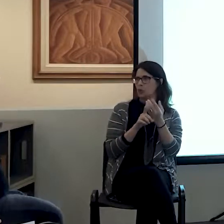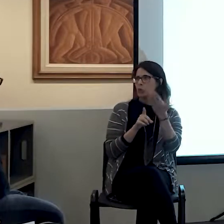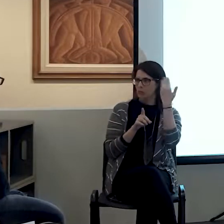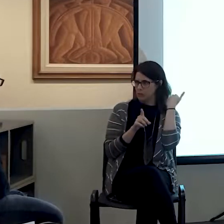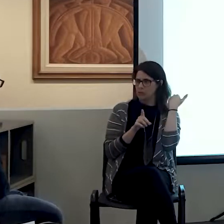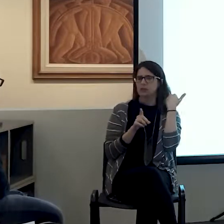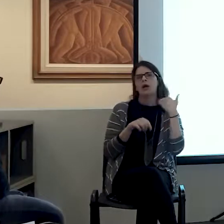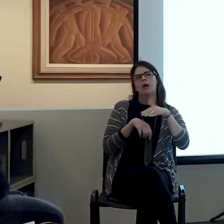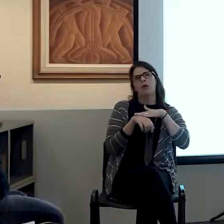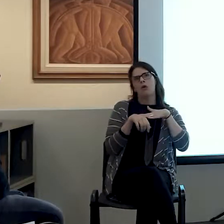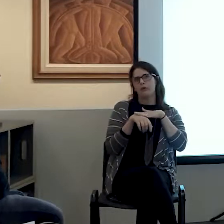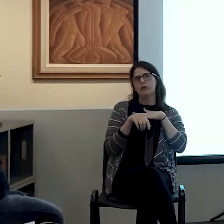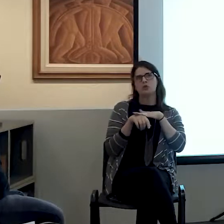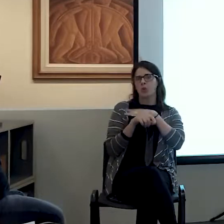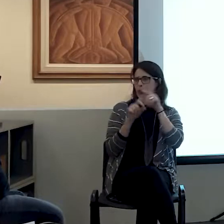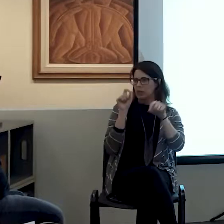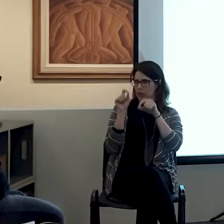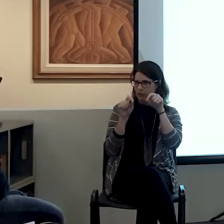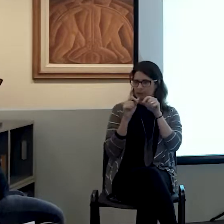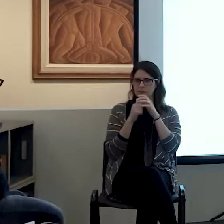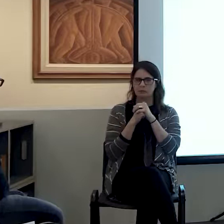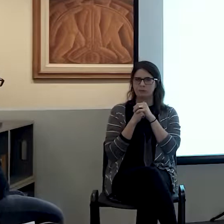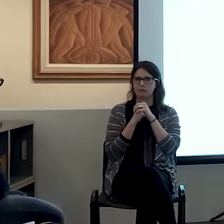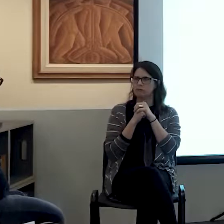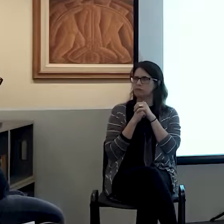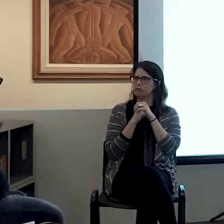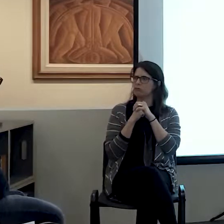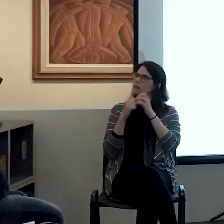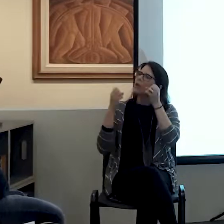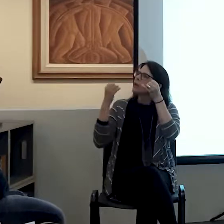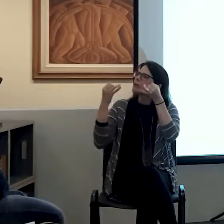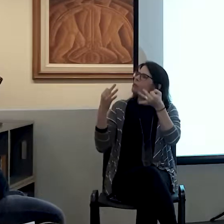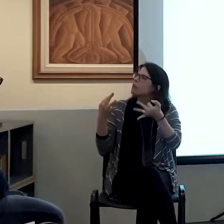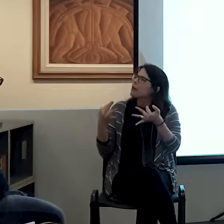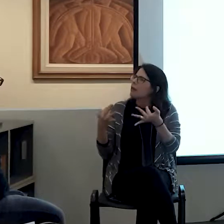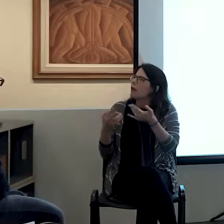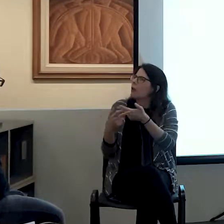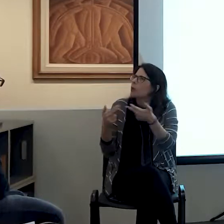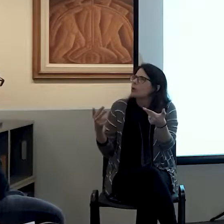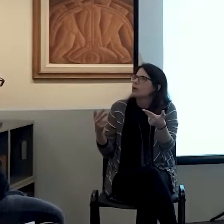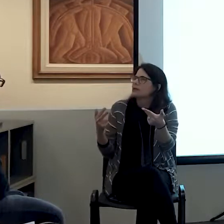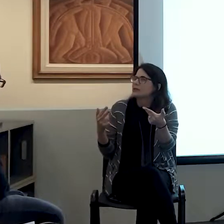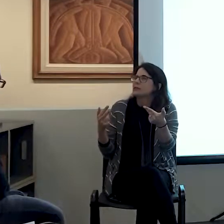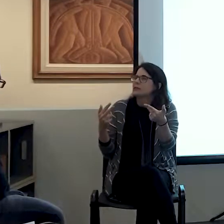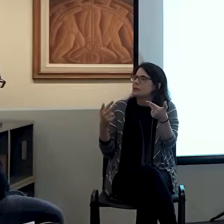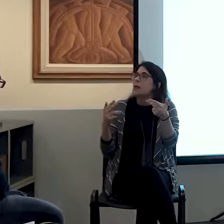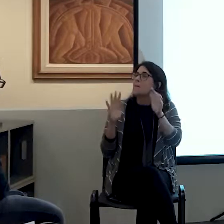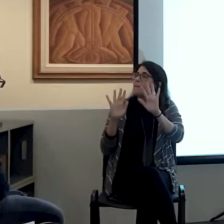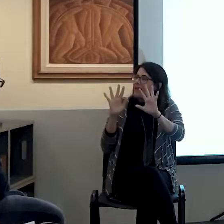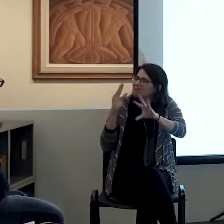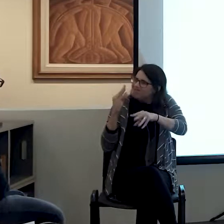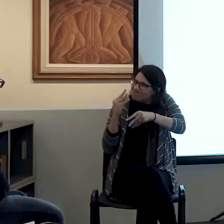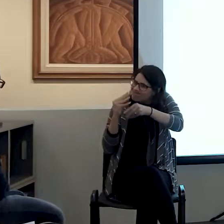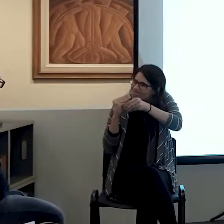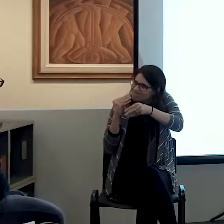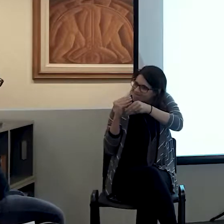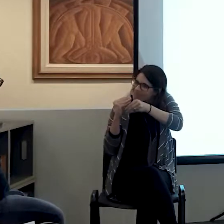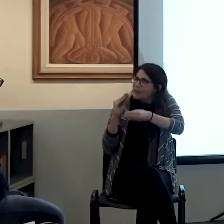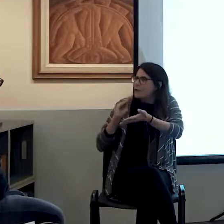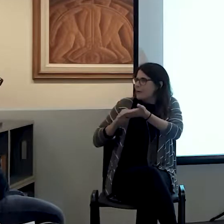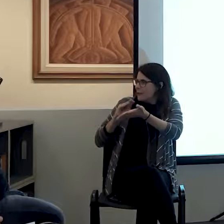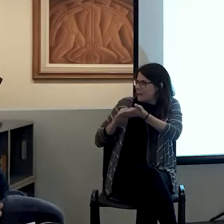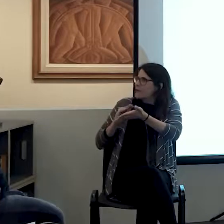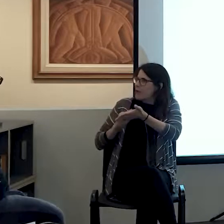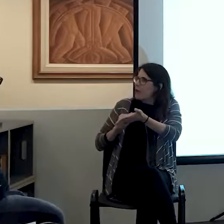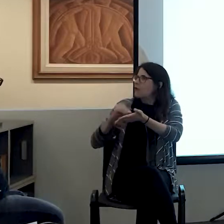pouco sobre uma certa... Ficou faltando coisa, eu vou falar hoje sobre a história